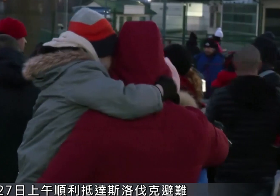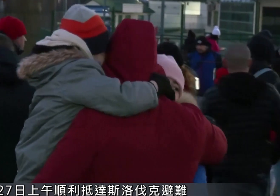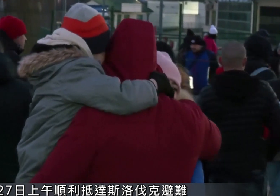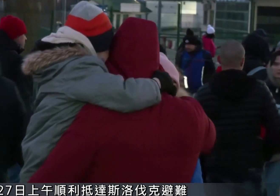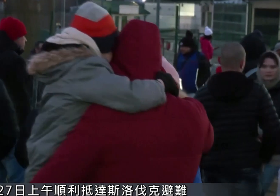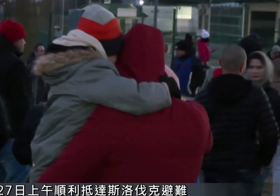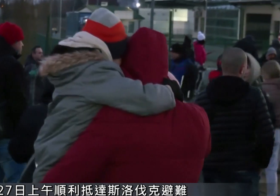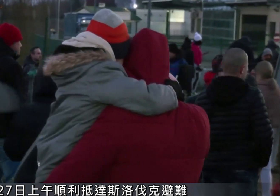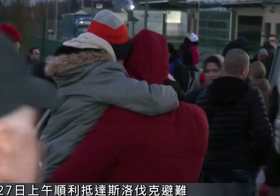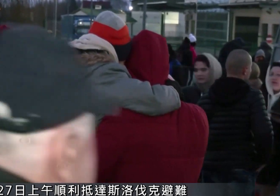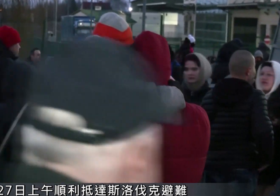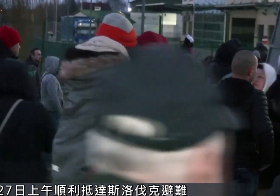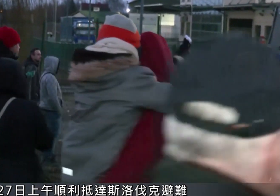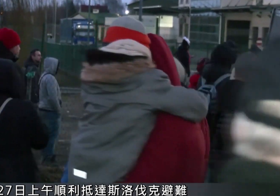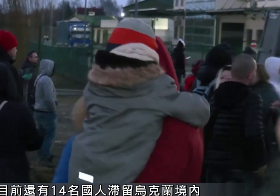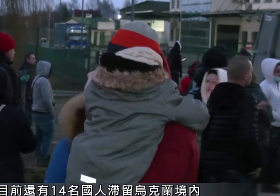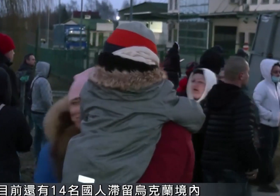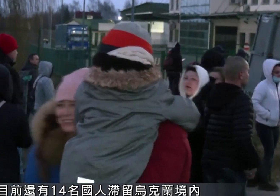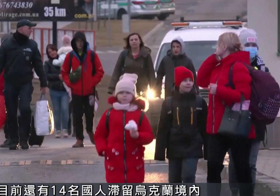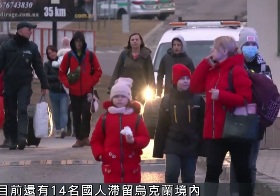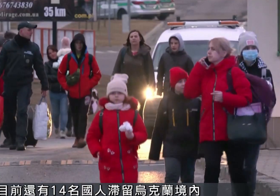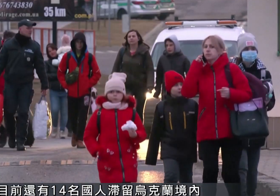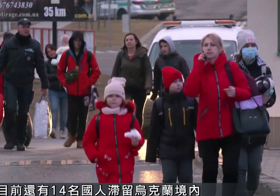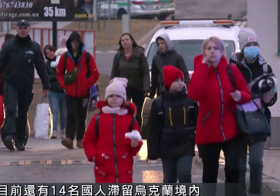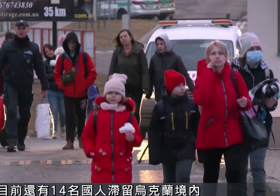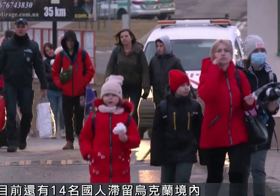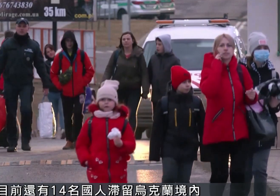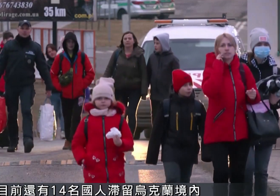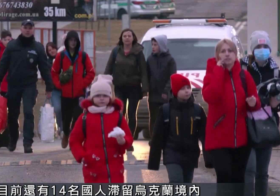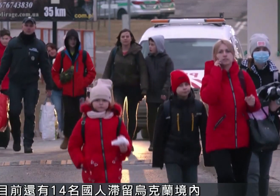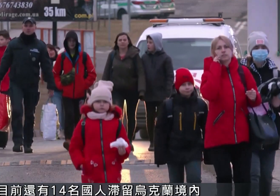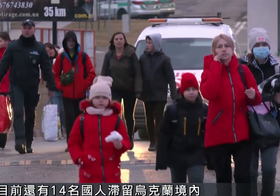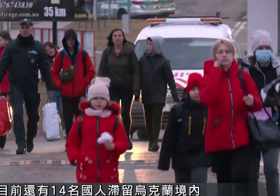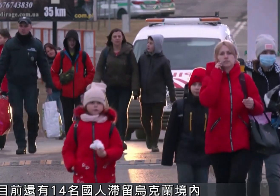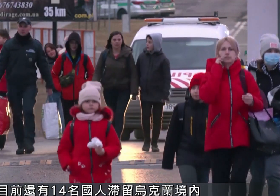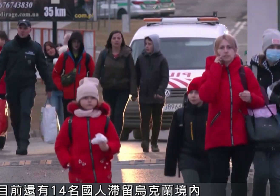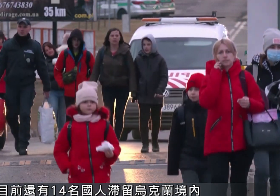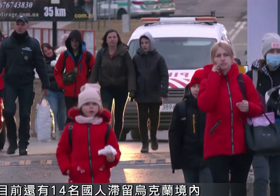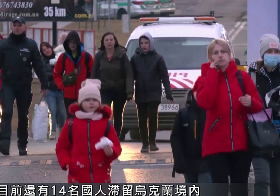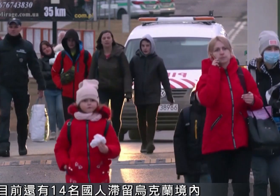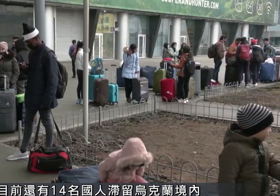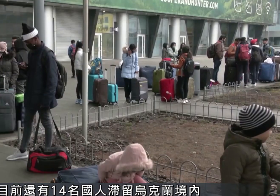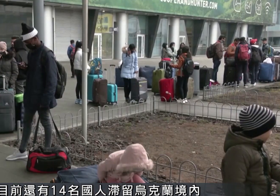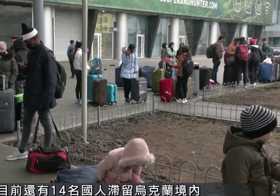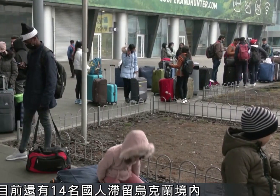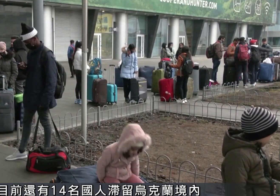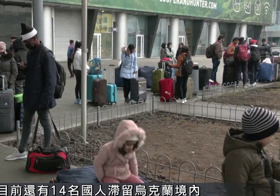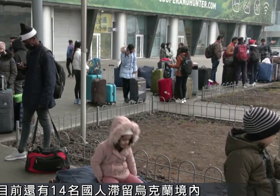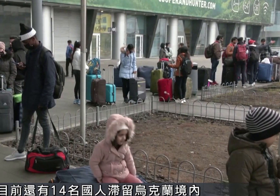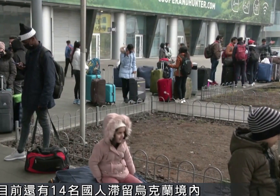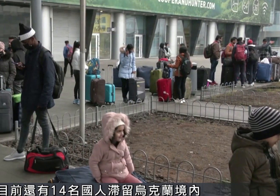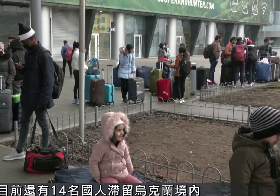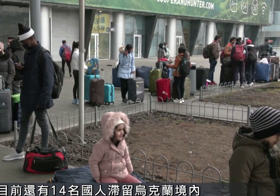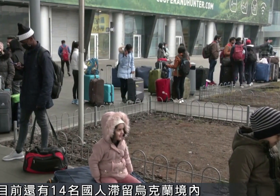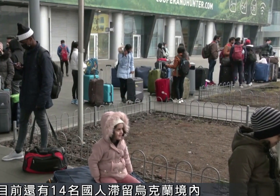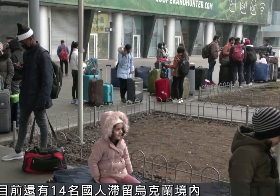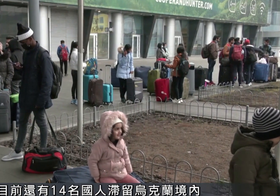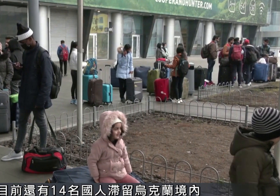据驻俄代表处回报，目前还有14名国人滞留在乌克兰境内，7个人在基辅，2个人在南部，3个人在东